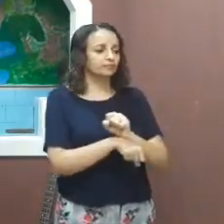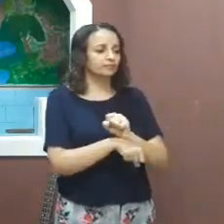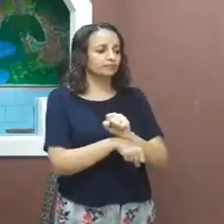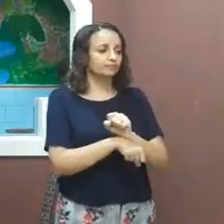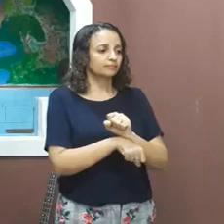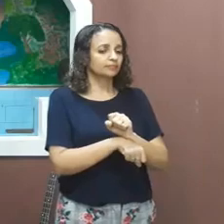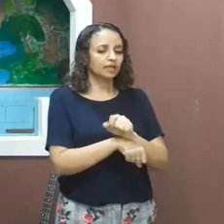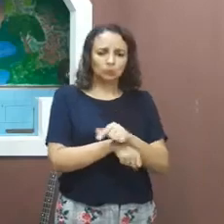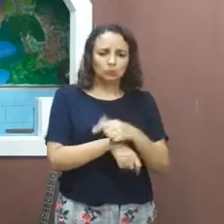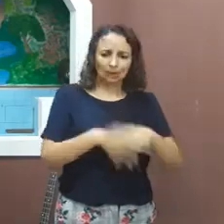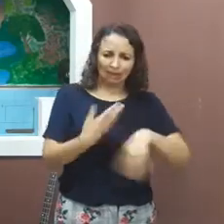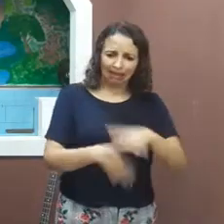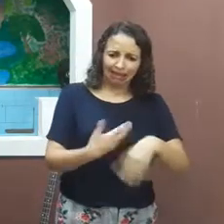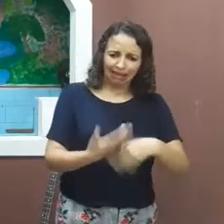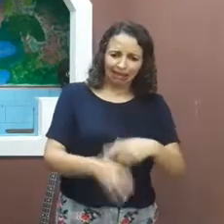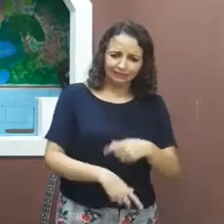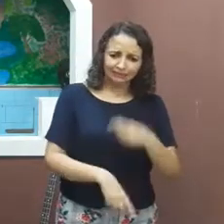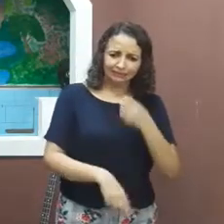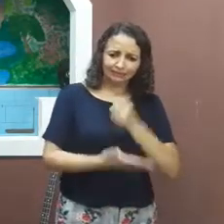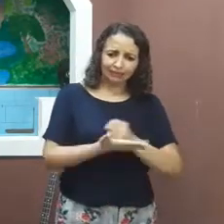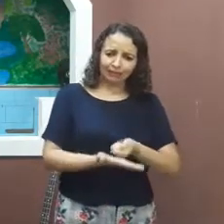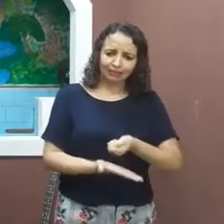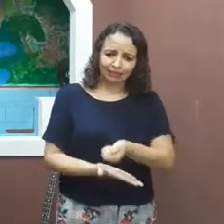dele. Aí ele cresce assim.